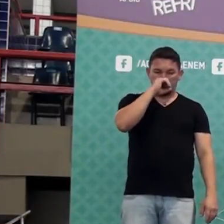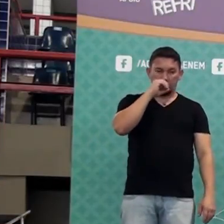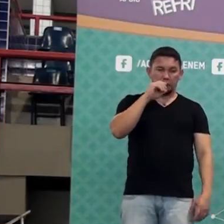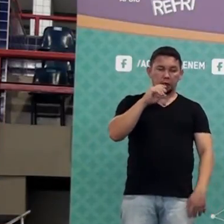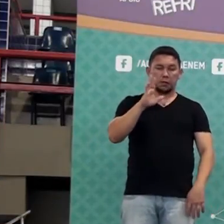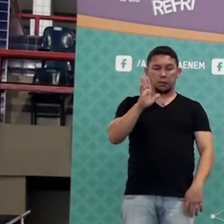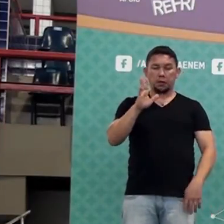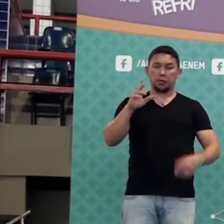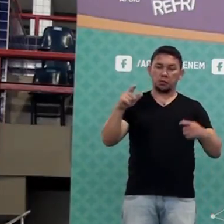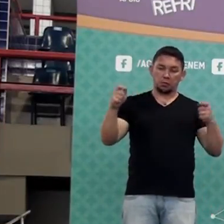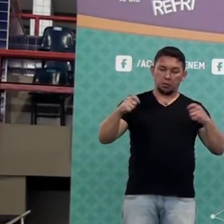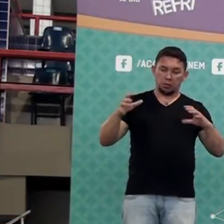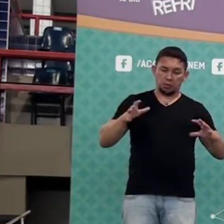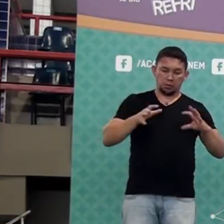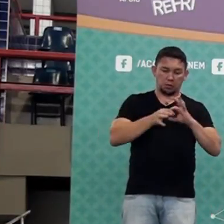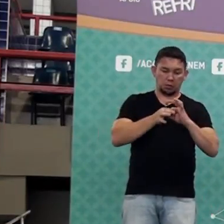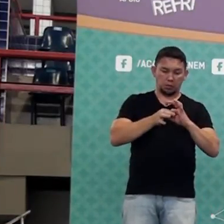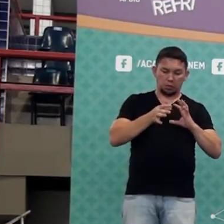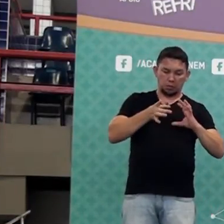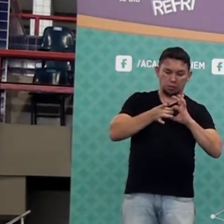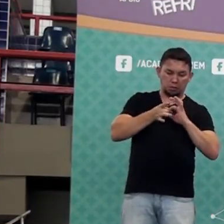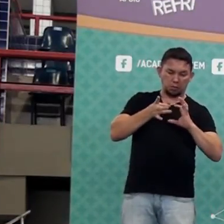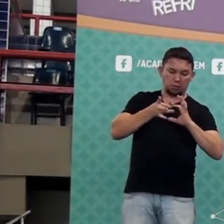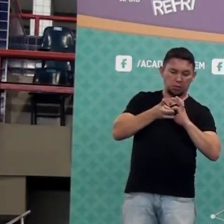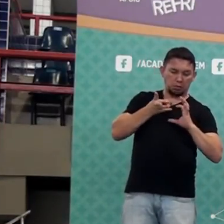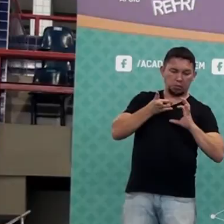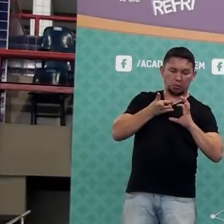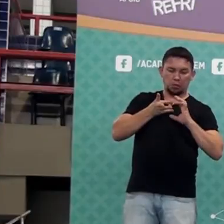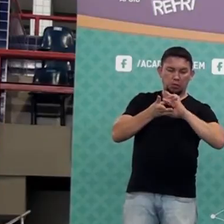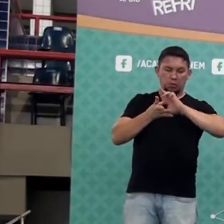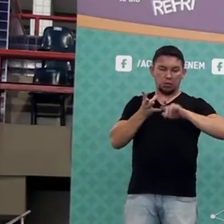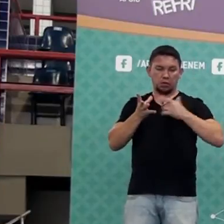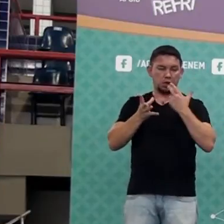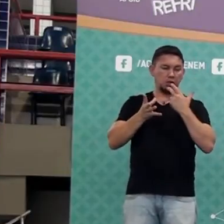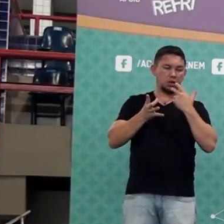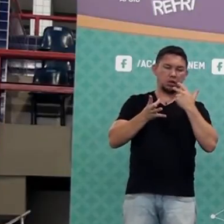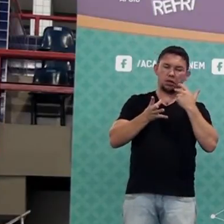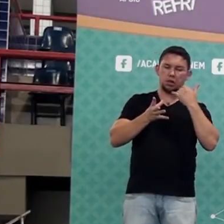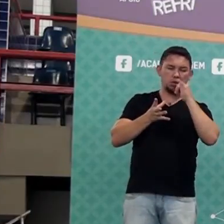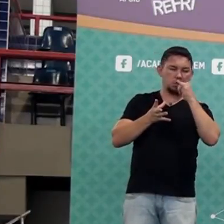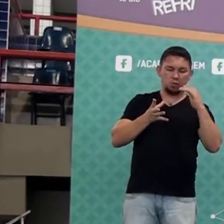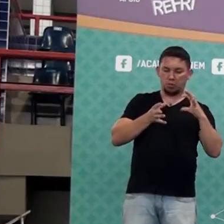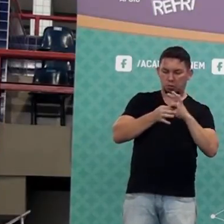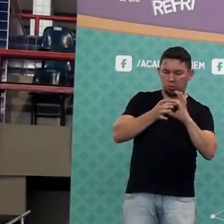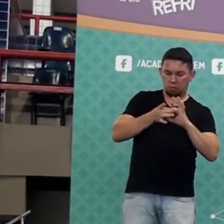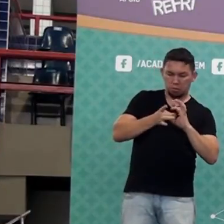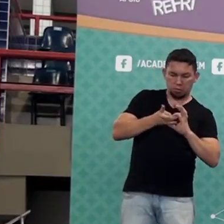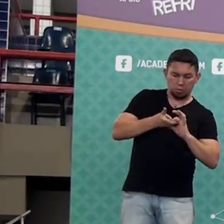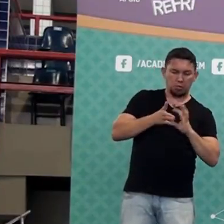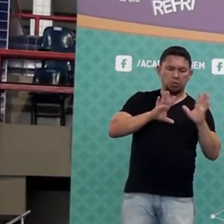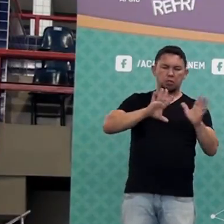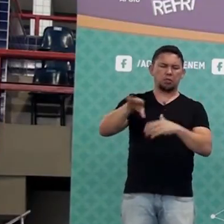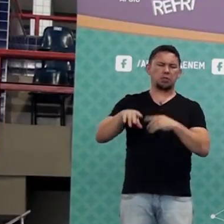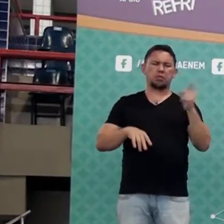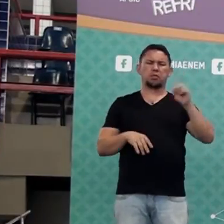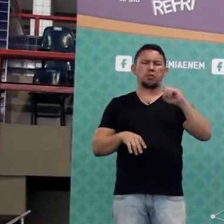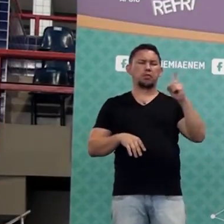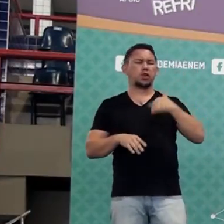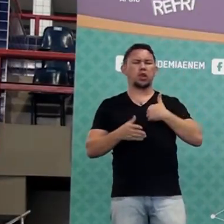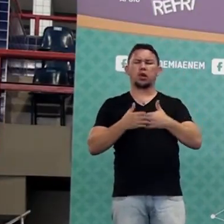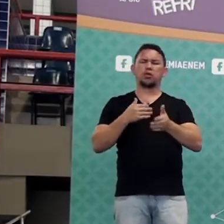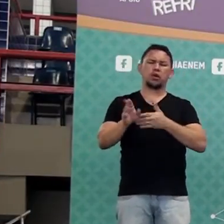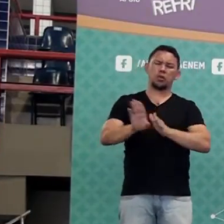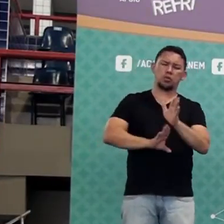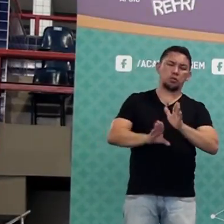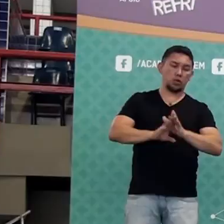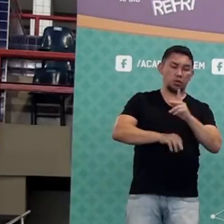É possível integrar várias energias? A questão não é integração. O que se recomenda hoje para qualquer